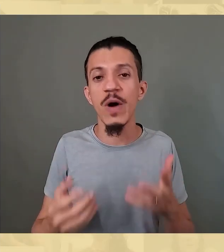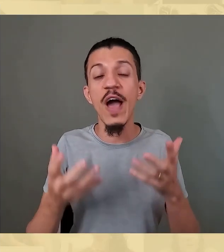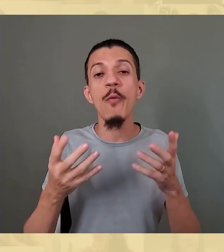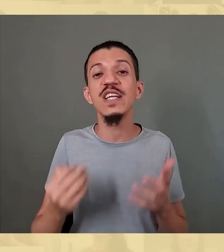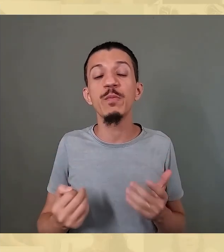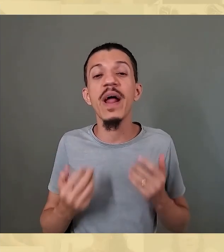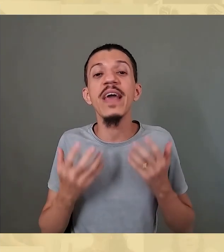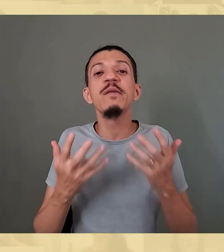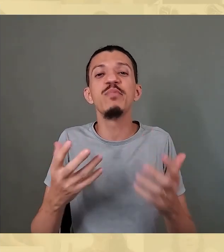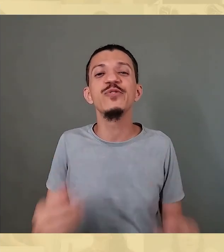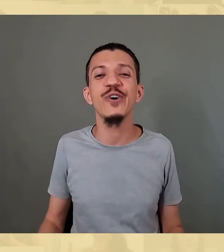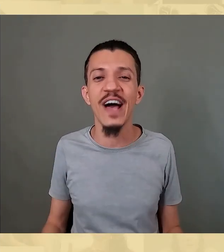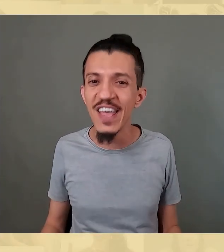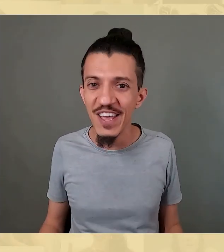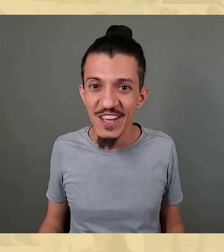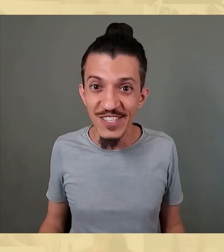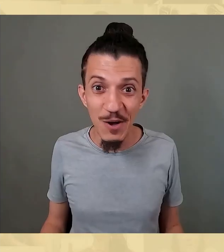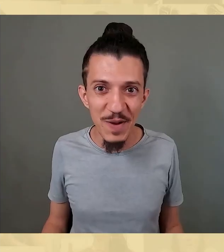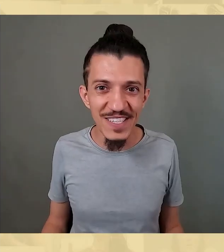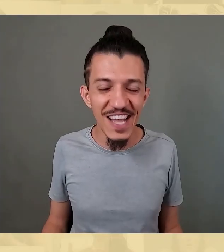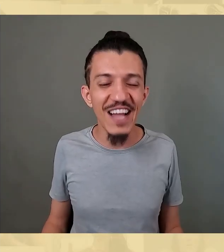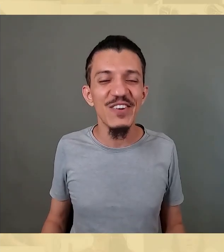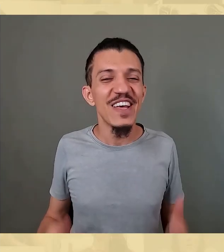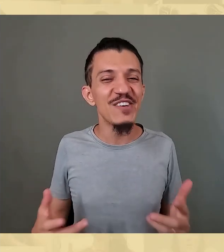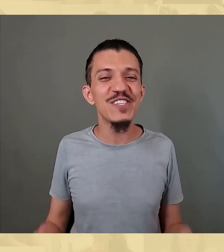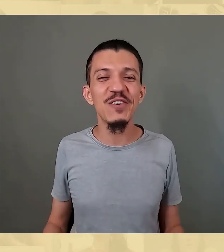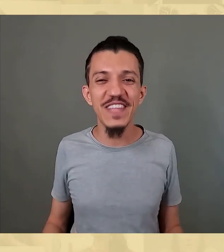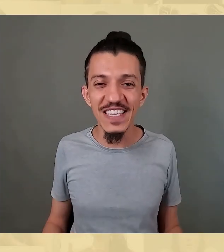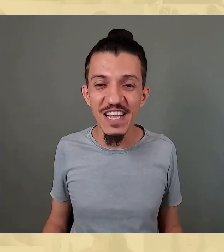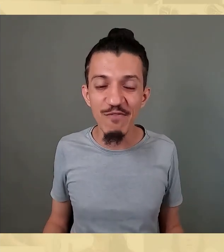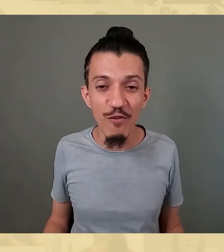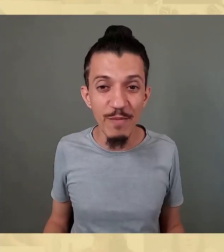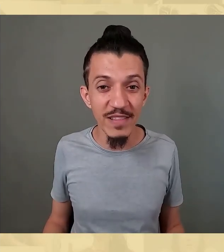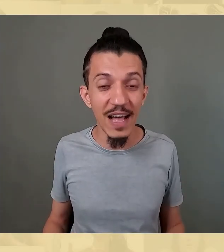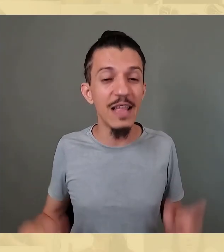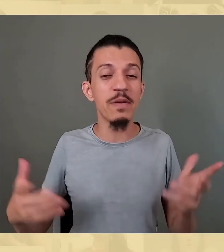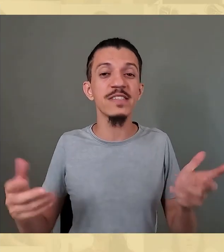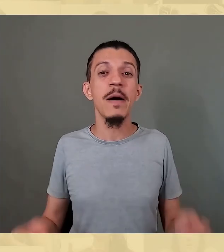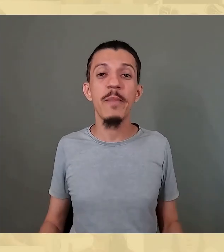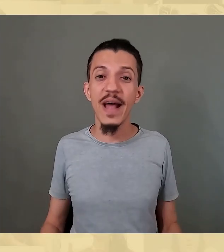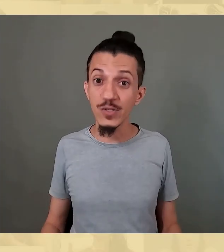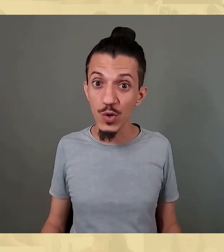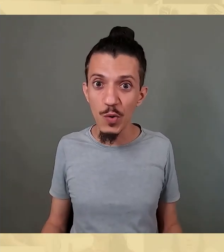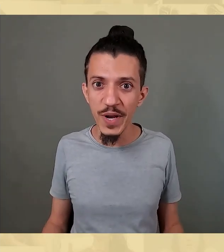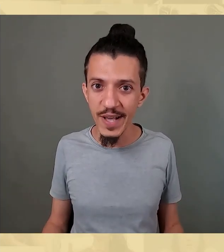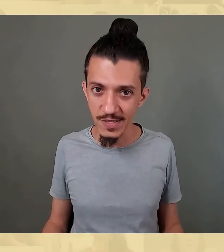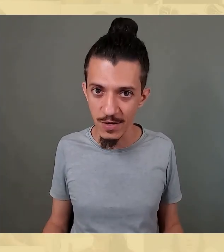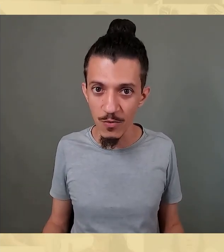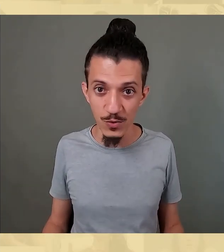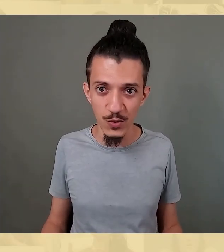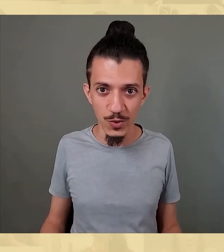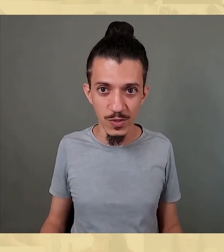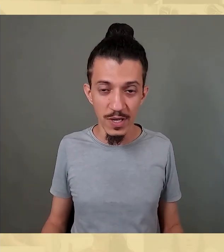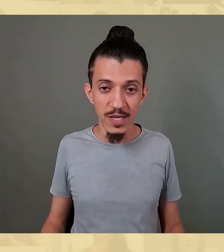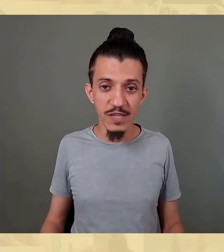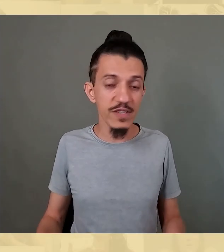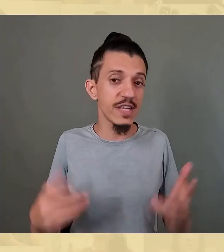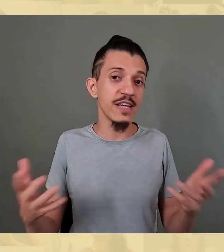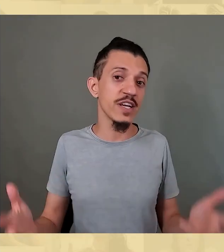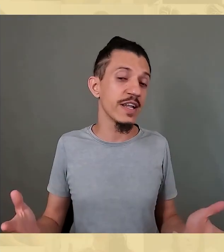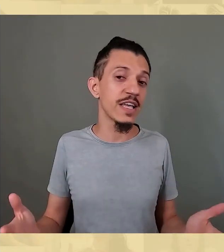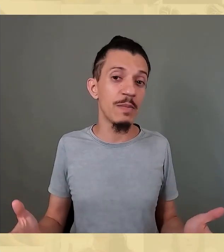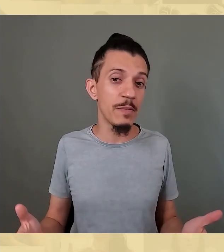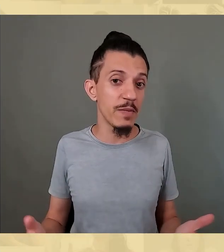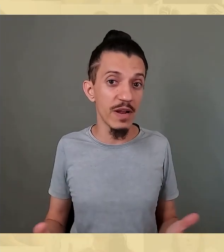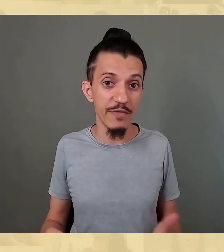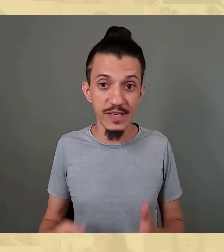prático, realmente para impulsionar seu aprendizado e o seu desenvolvimento na Libras para a sua comunicação com surdos. Se você está